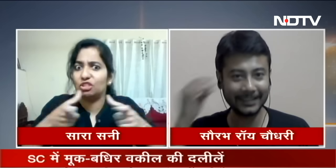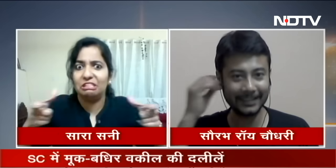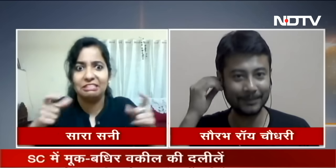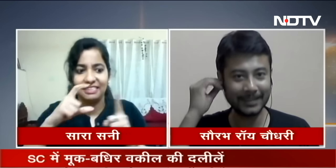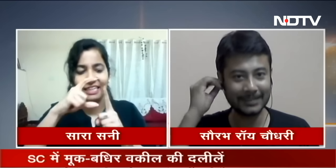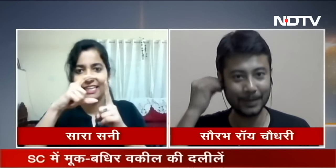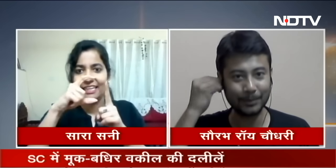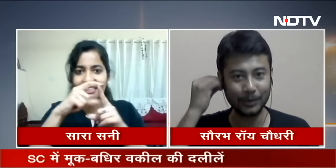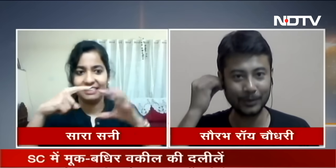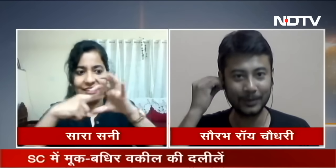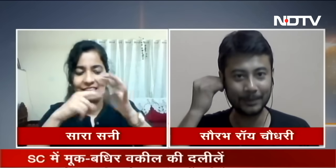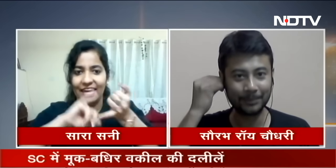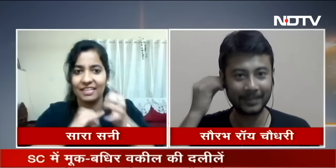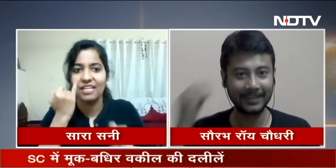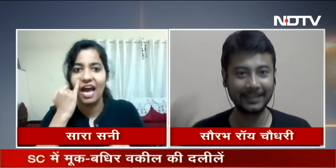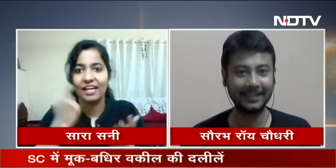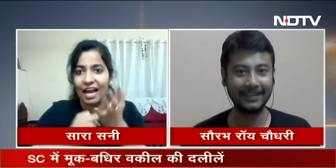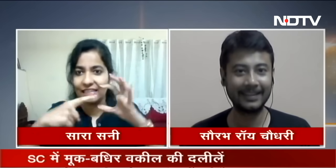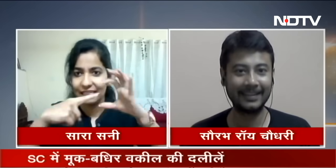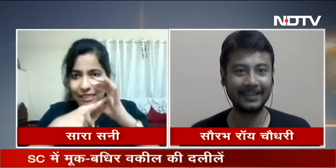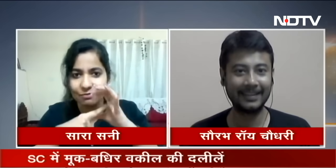लिए मेरा सपना पूरा हुआ।